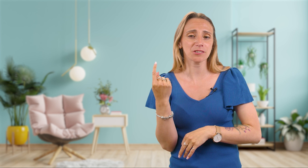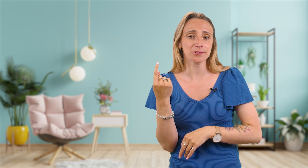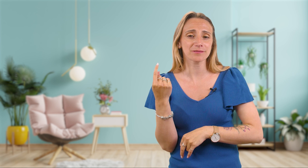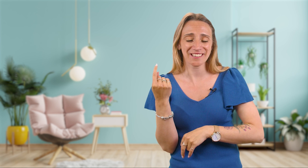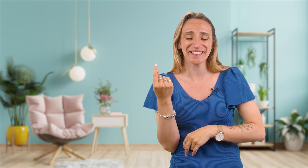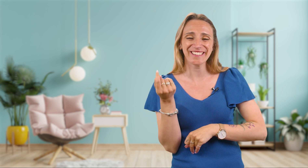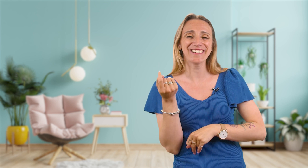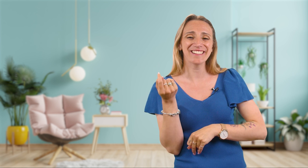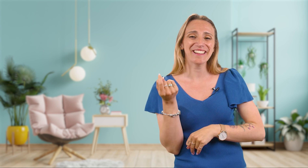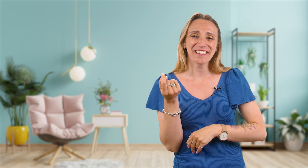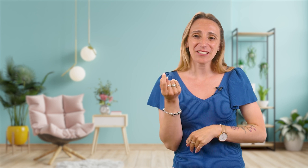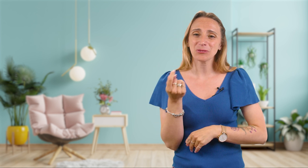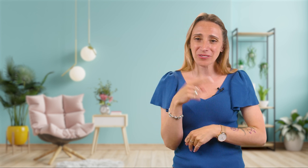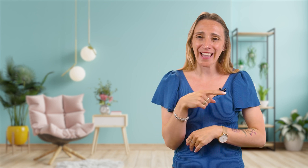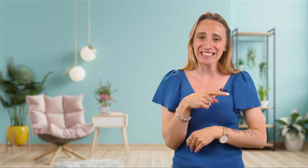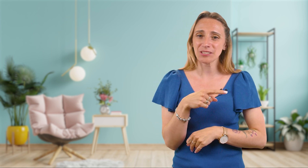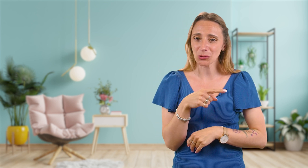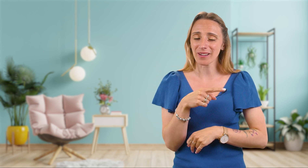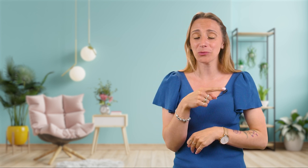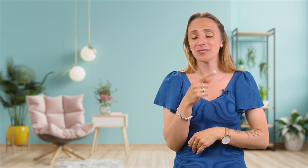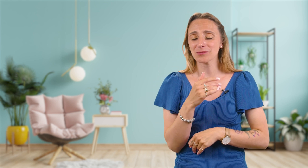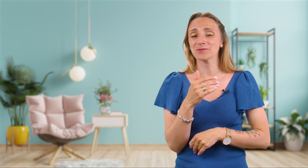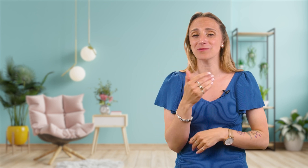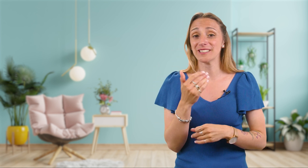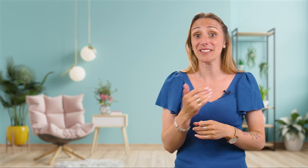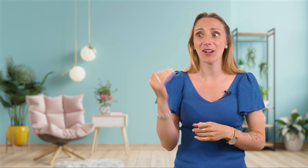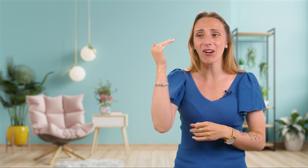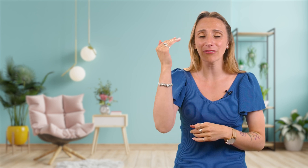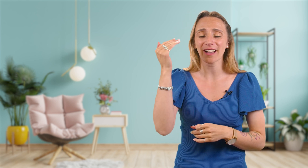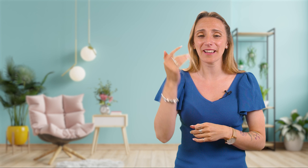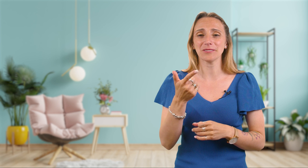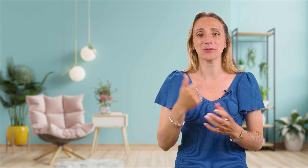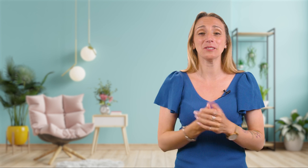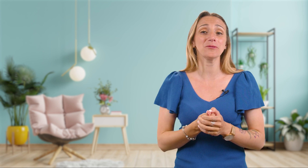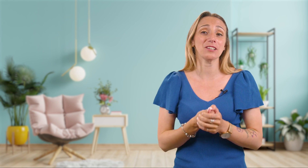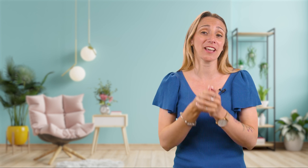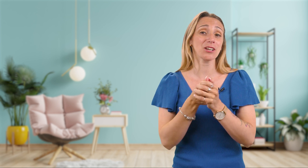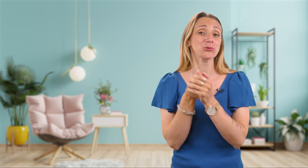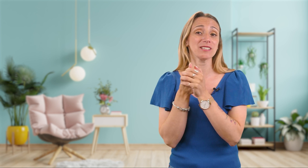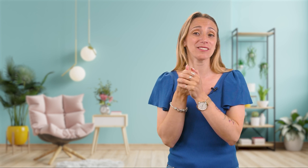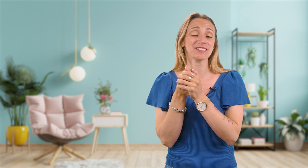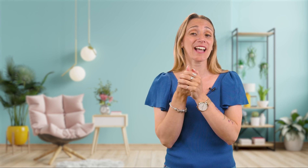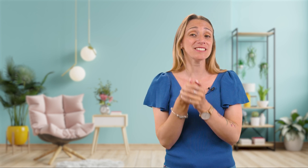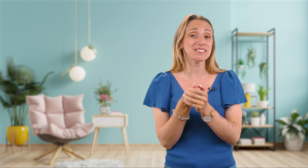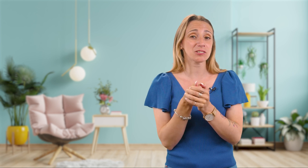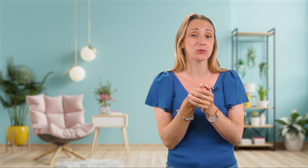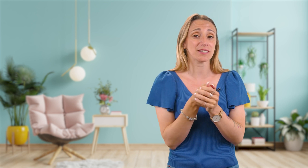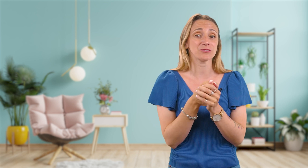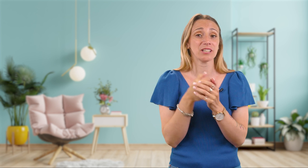visage? 2 frères, c'est dur. Hein. En plus, ce sont des grands frères. Et donc, si vous aviez rajouté cette indication-là, si vous